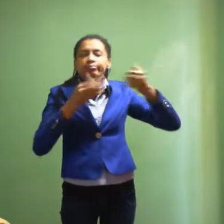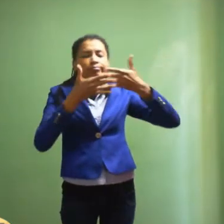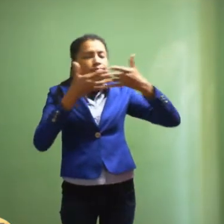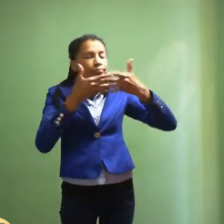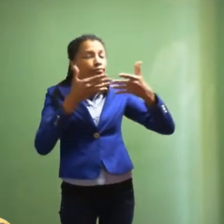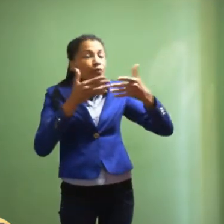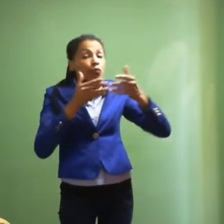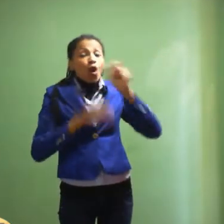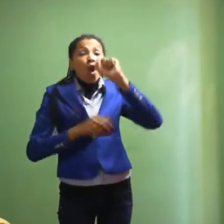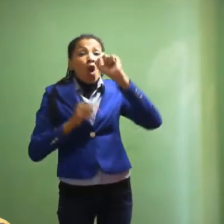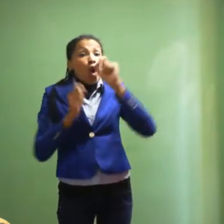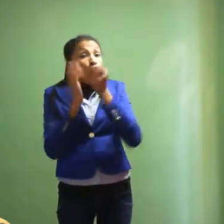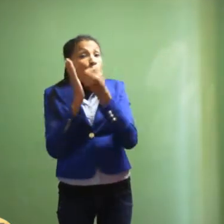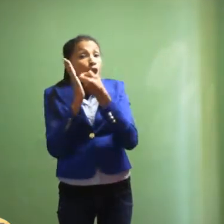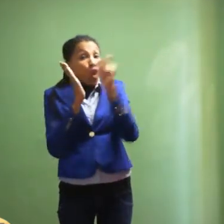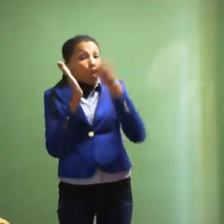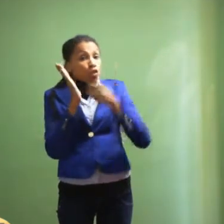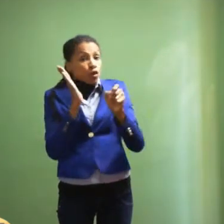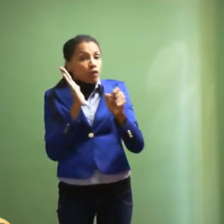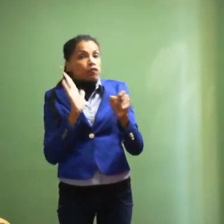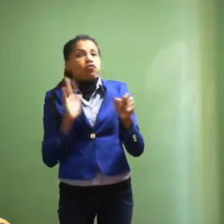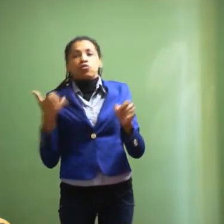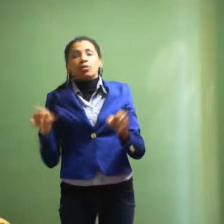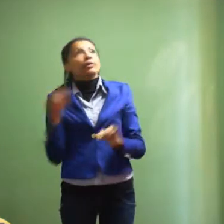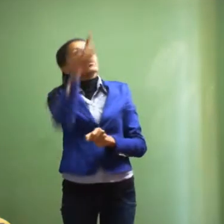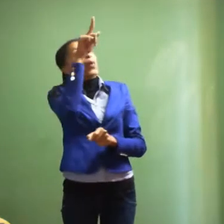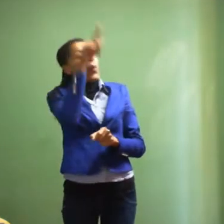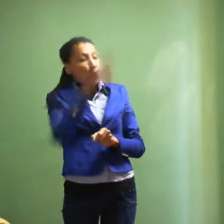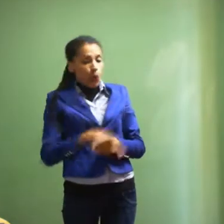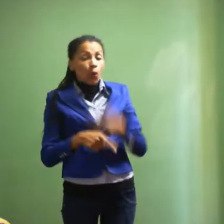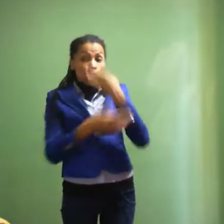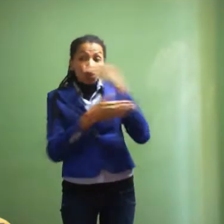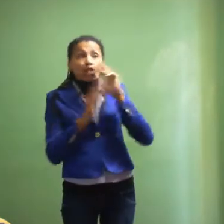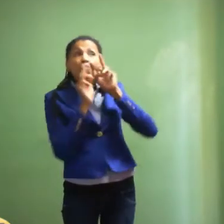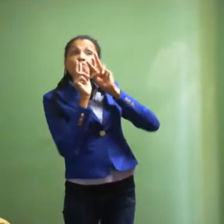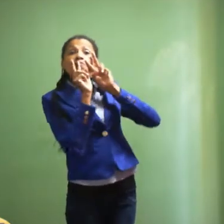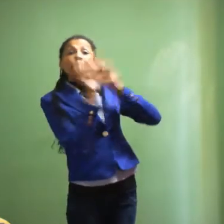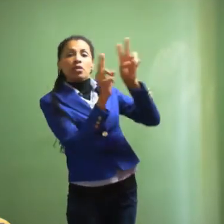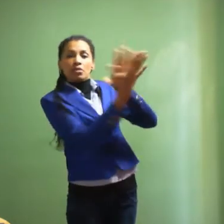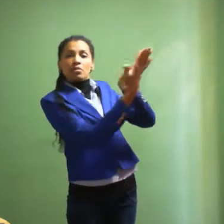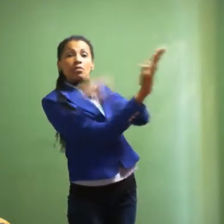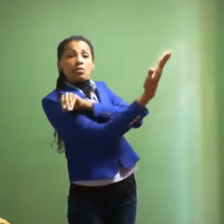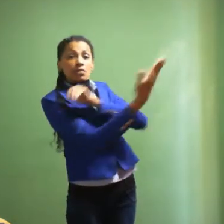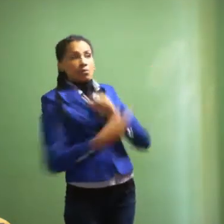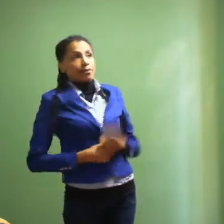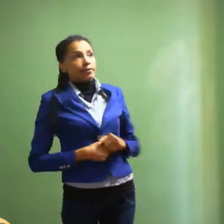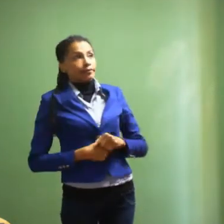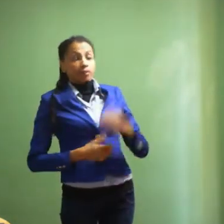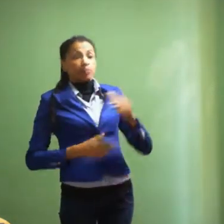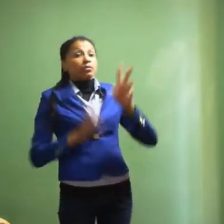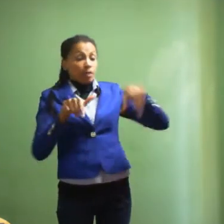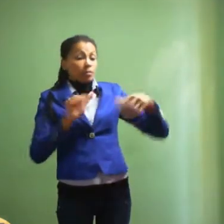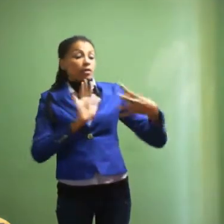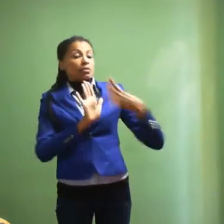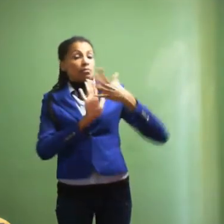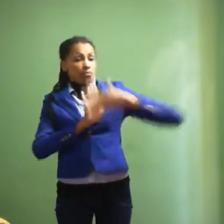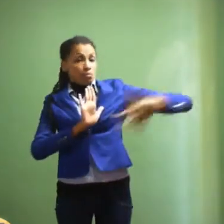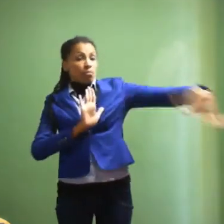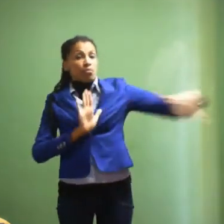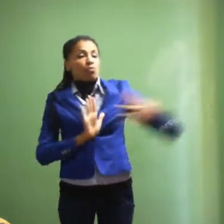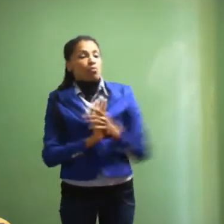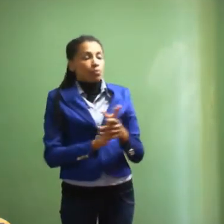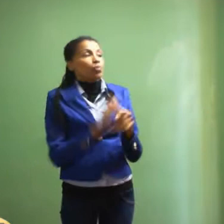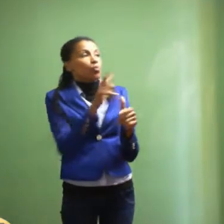tener muy buena ortografía, porque ese es el modelo que ellos van a tomar, que los estudiantes van a tomar también, y el modelo lingüístico va a tomar también, porque él